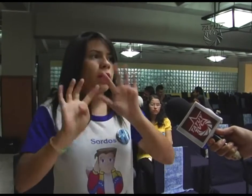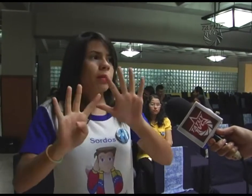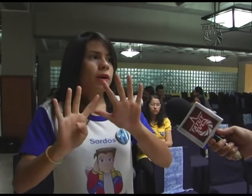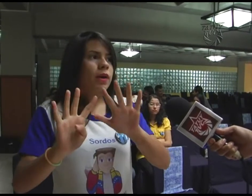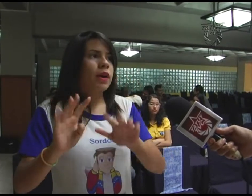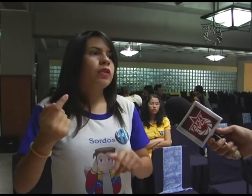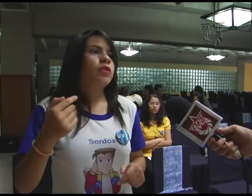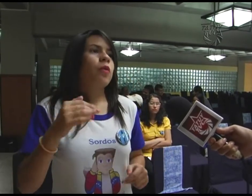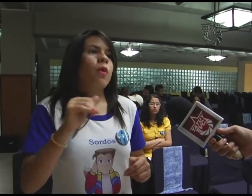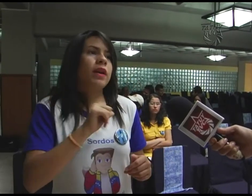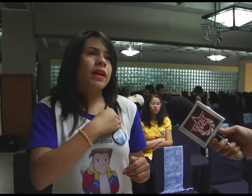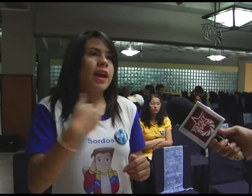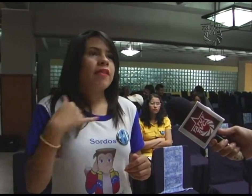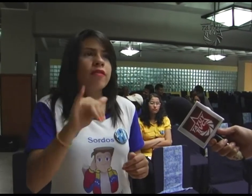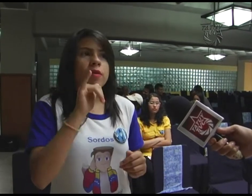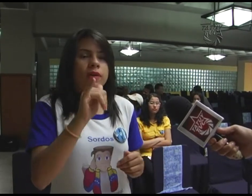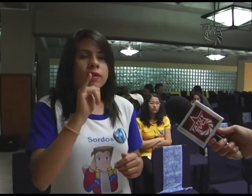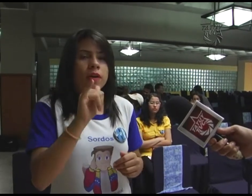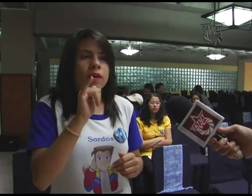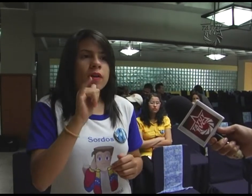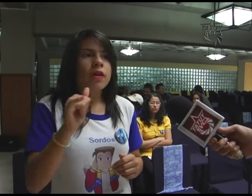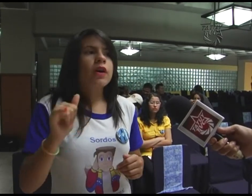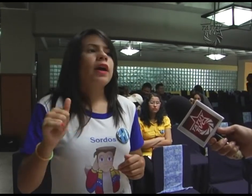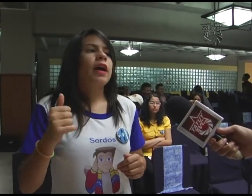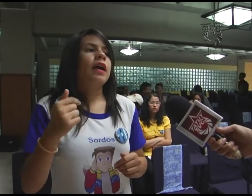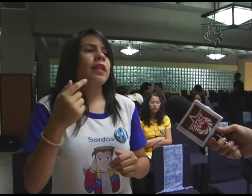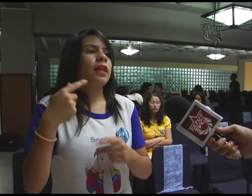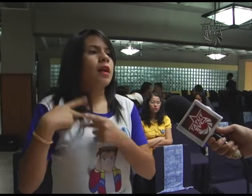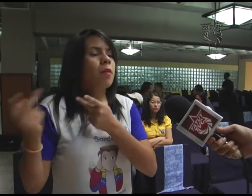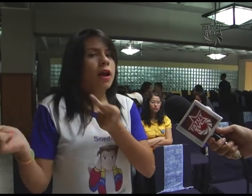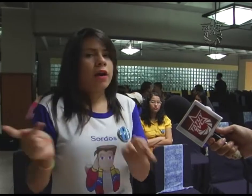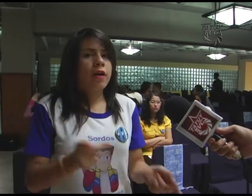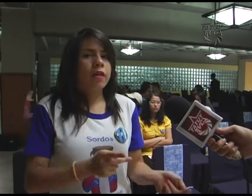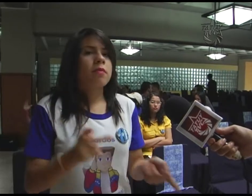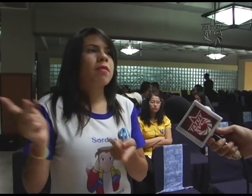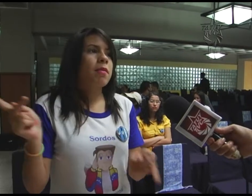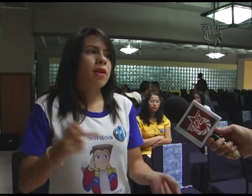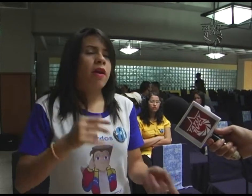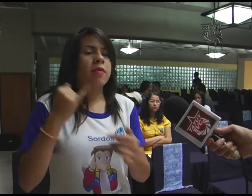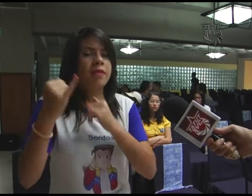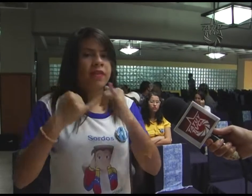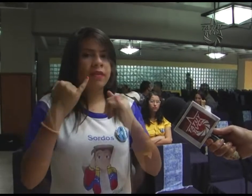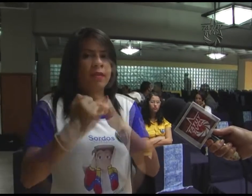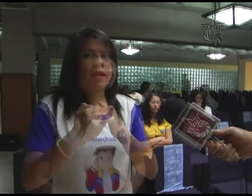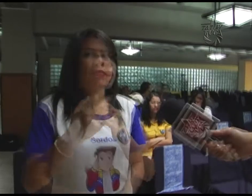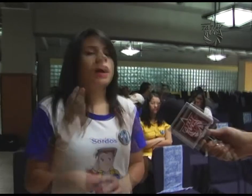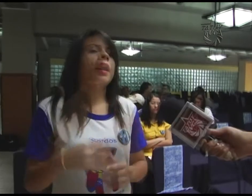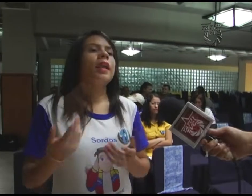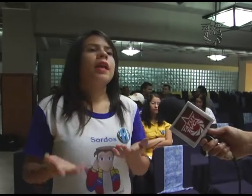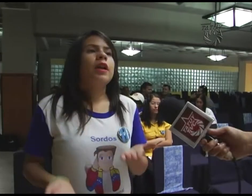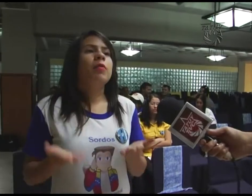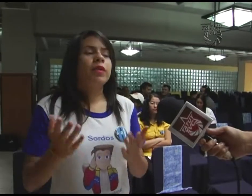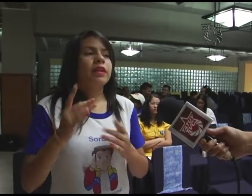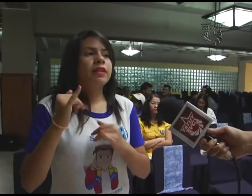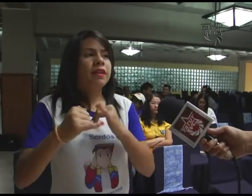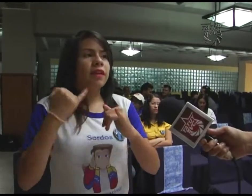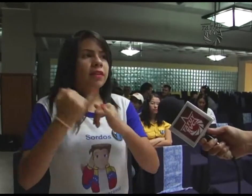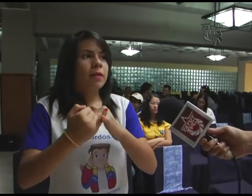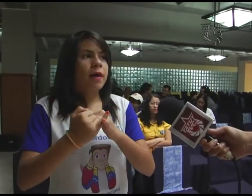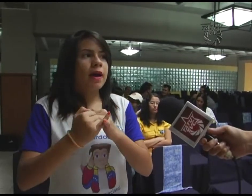29. Cualquier información, estamos a la orden. Bienvenidos al festival. Ajá. Lo importante del festival